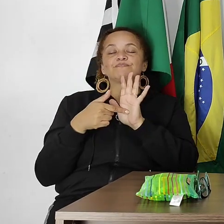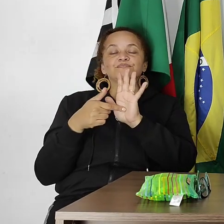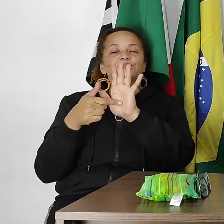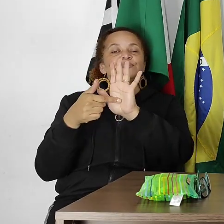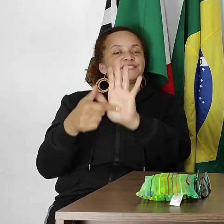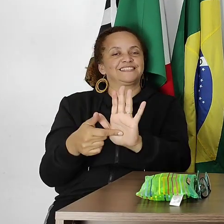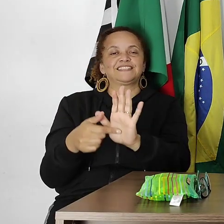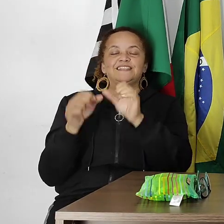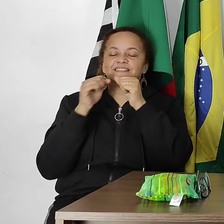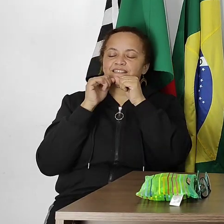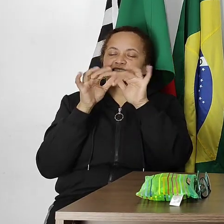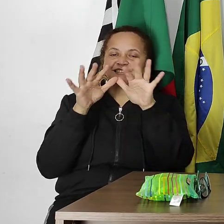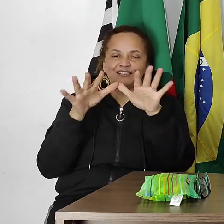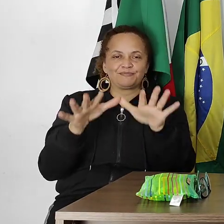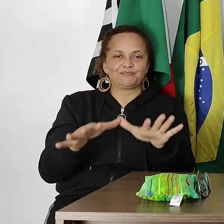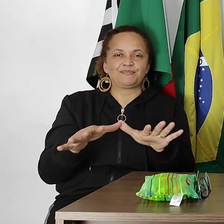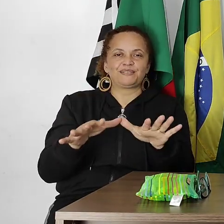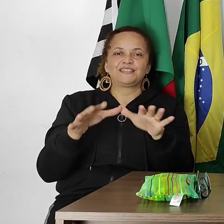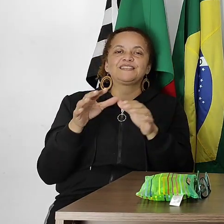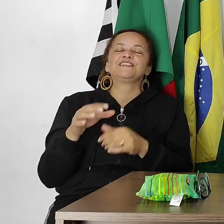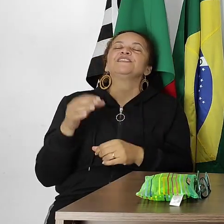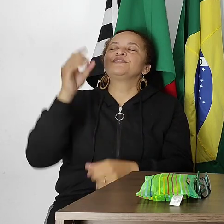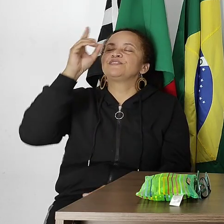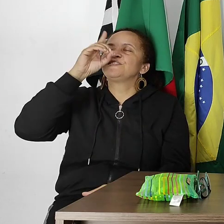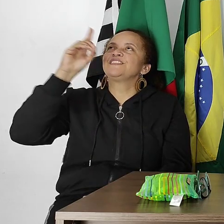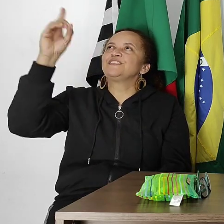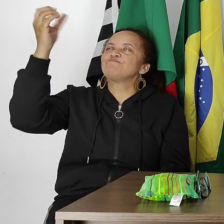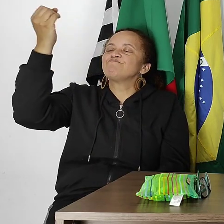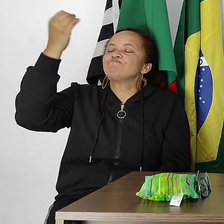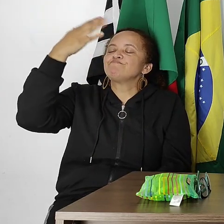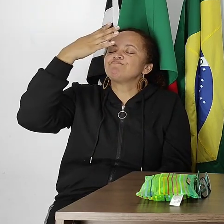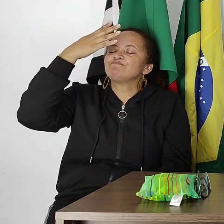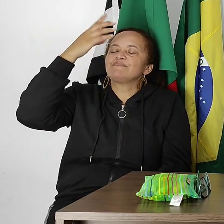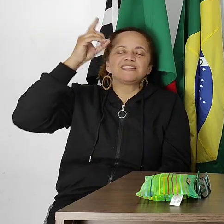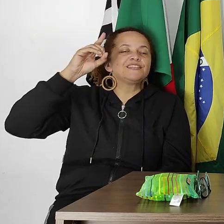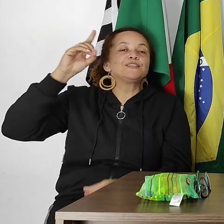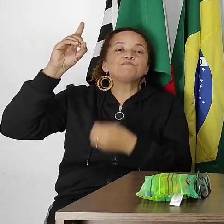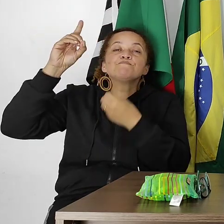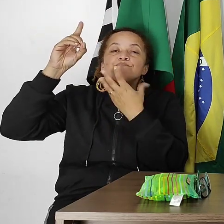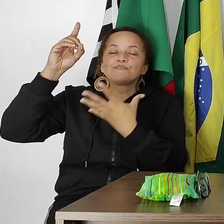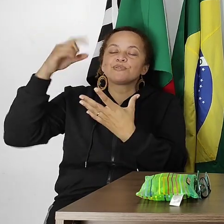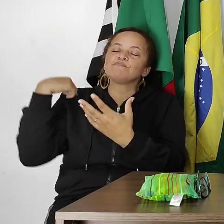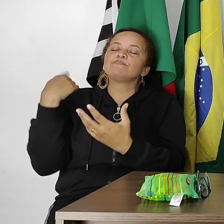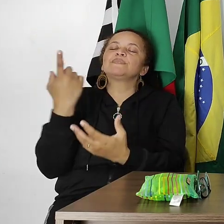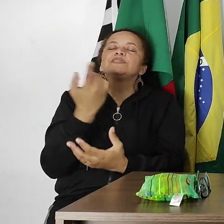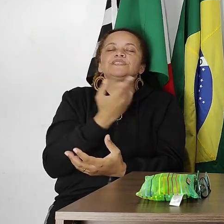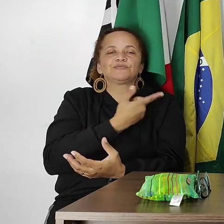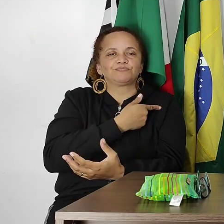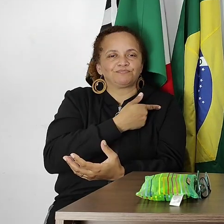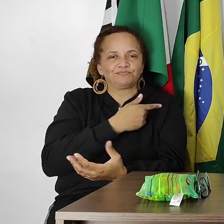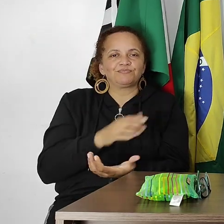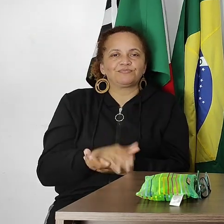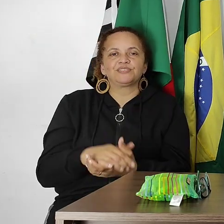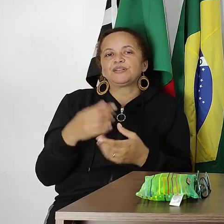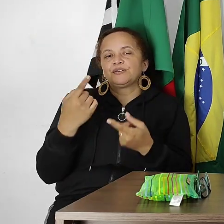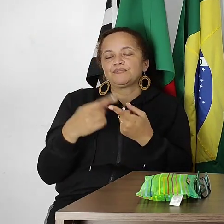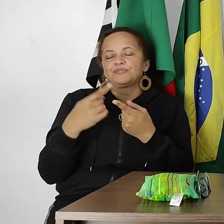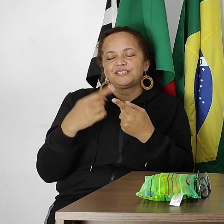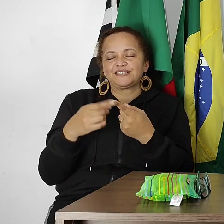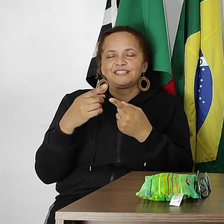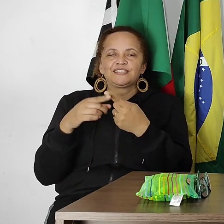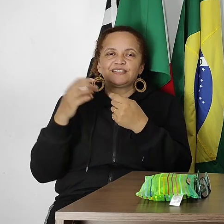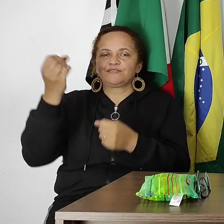as abundantes riquezas da sua graça pela sua benignidade para conosco em Cristo Jesus. Porque pela